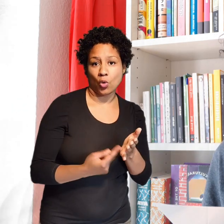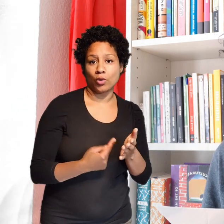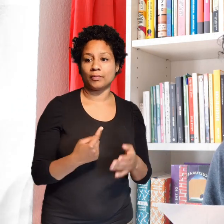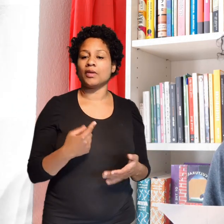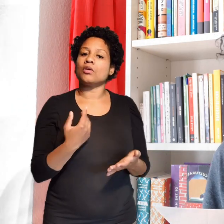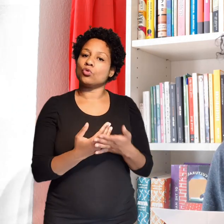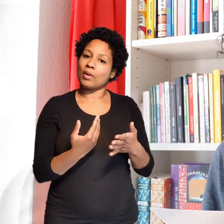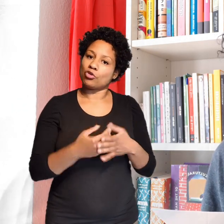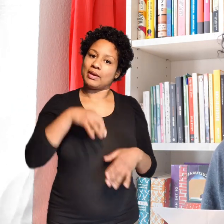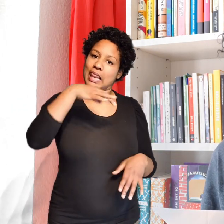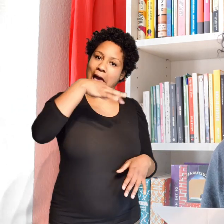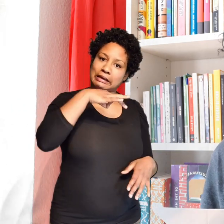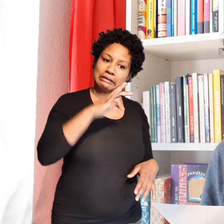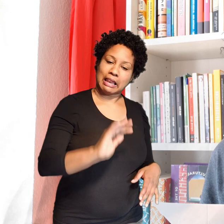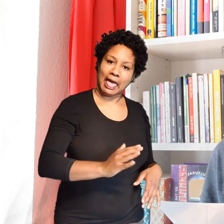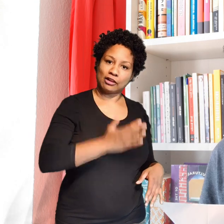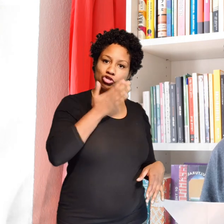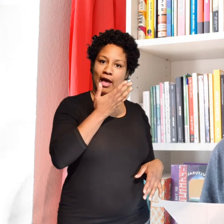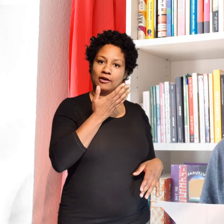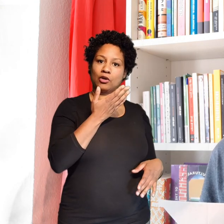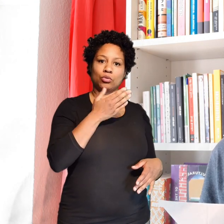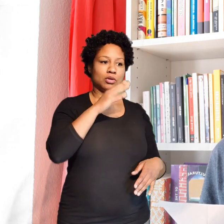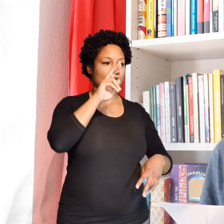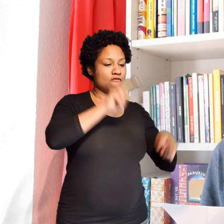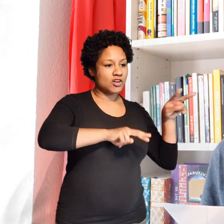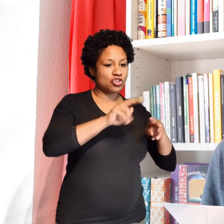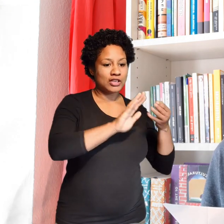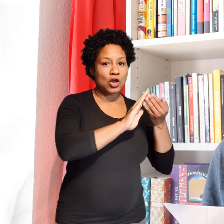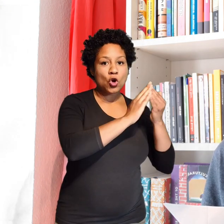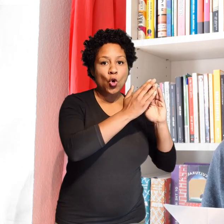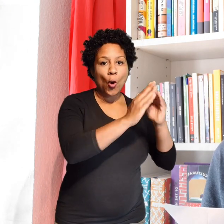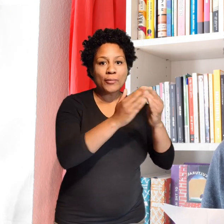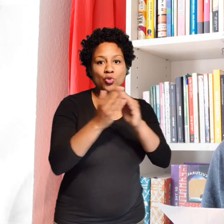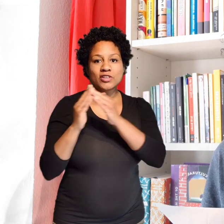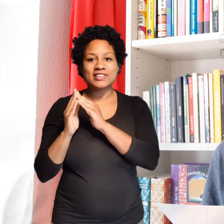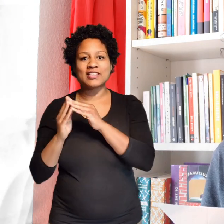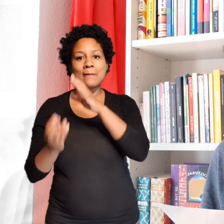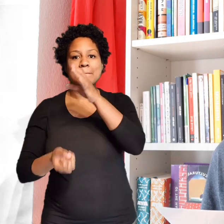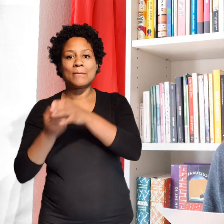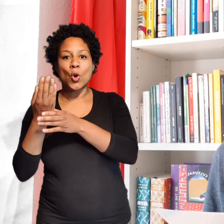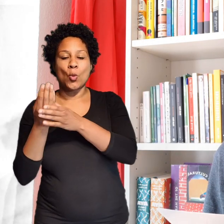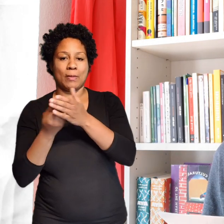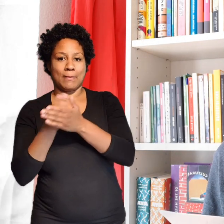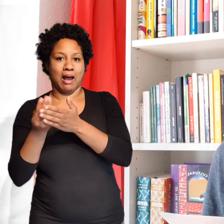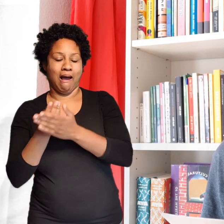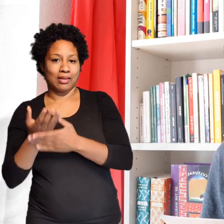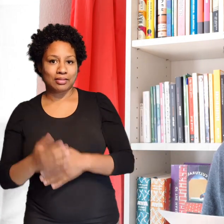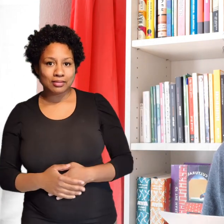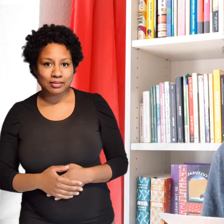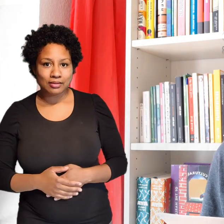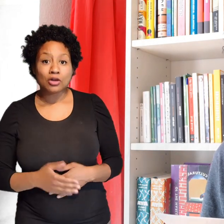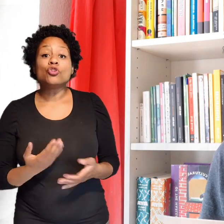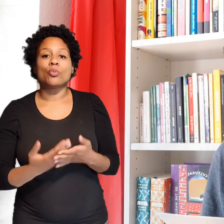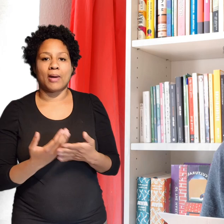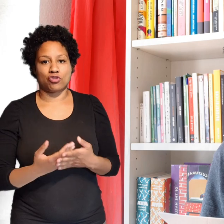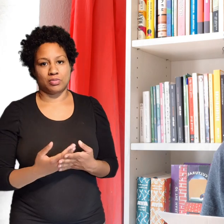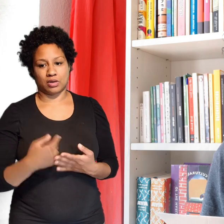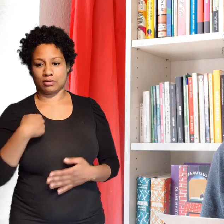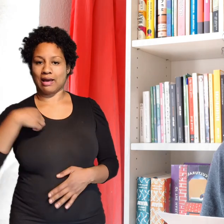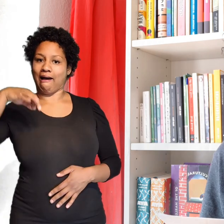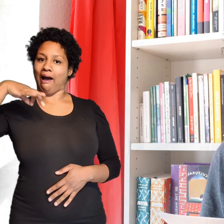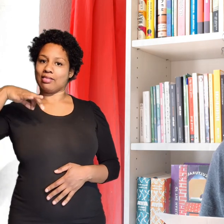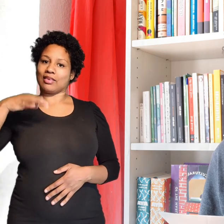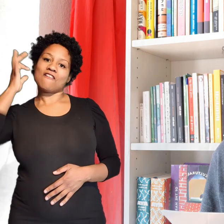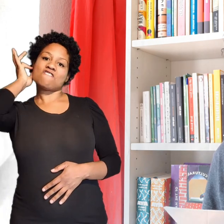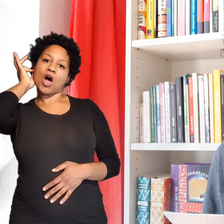Einzelerscheinungen in den jeweiligen Communities der Blumenmalenden sind, die einzige Frau unter Männern zum